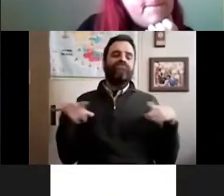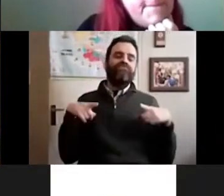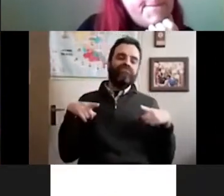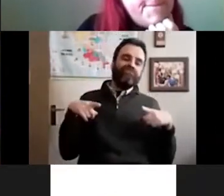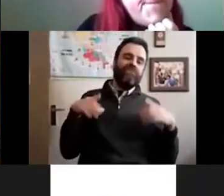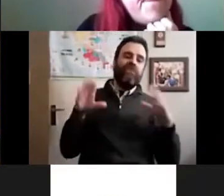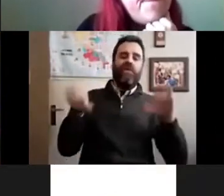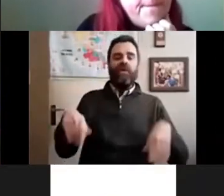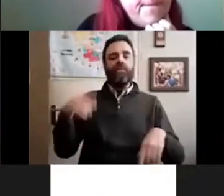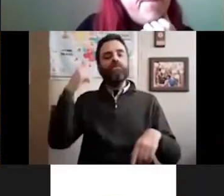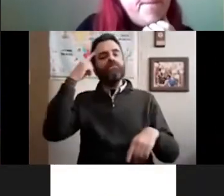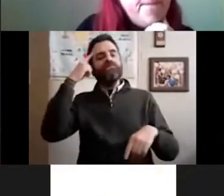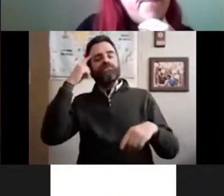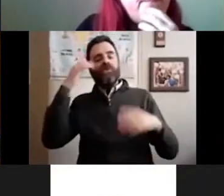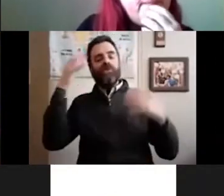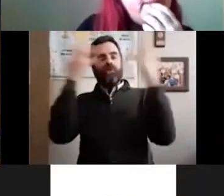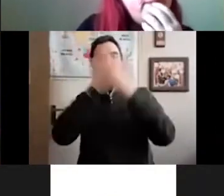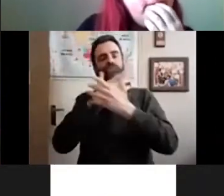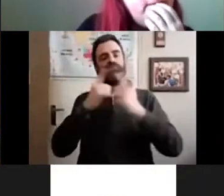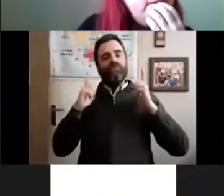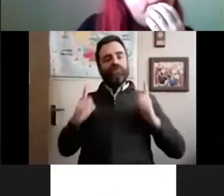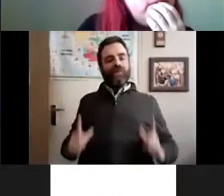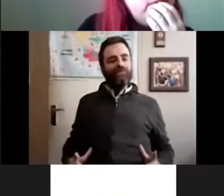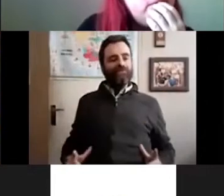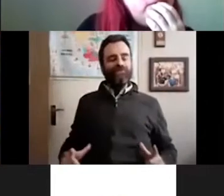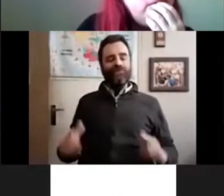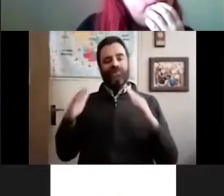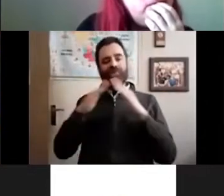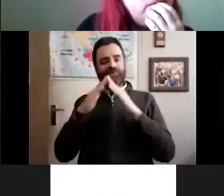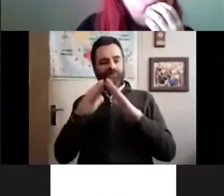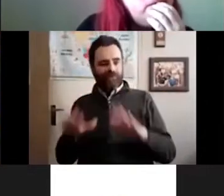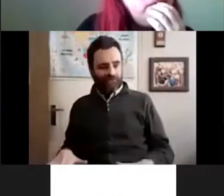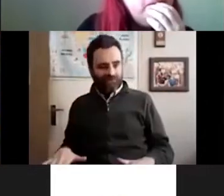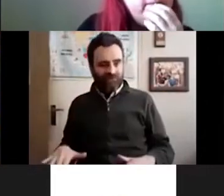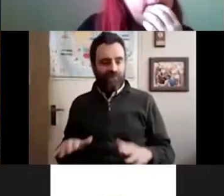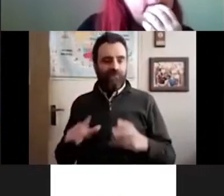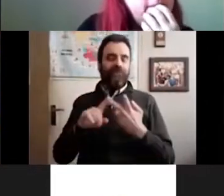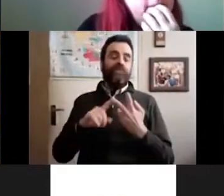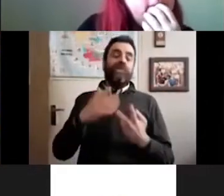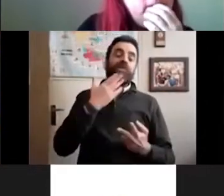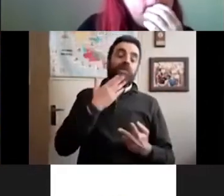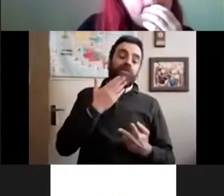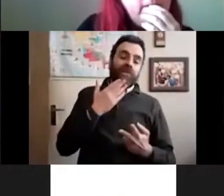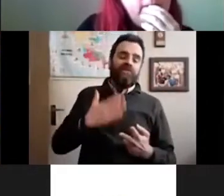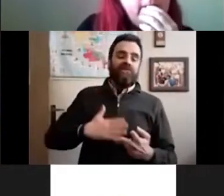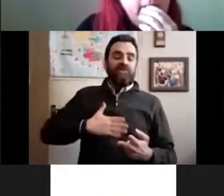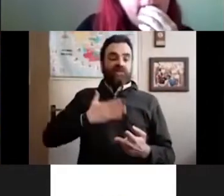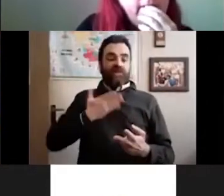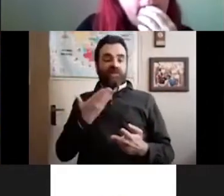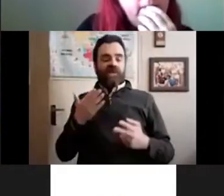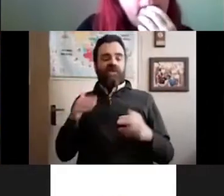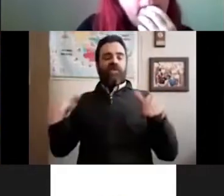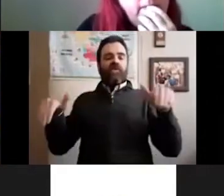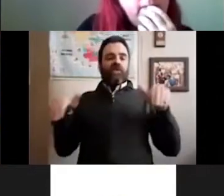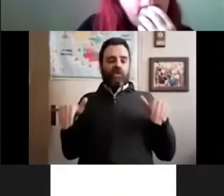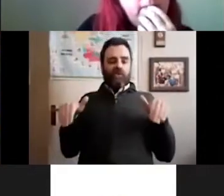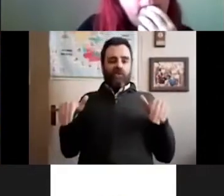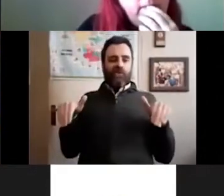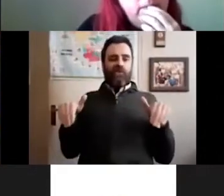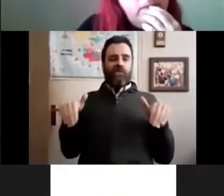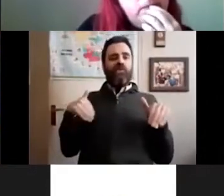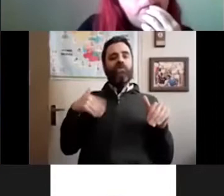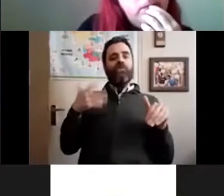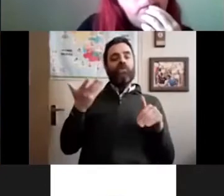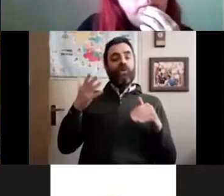Zoom. ¿Por qué? Porque en la casa uno está más cómodo y relajado. Entonces igual se confundían como que esto eran vacaciones.